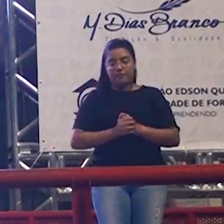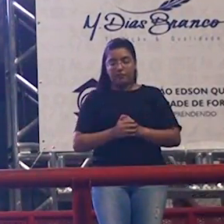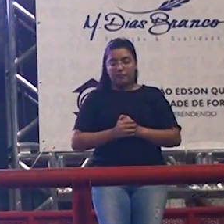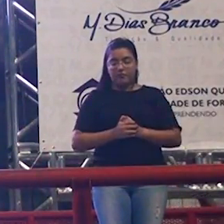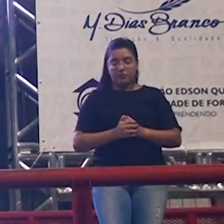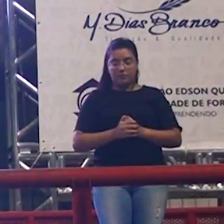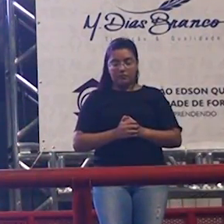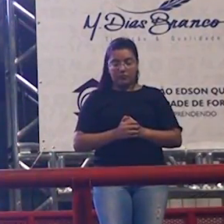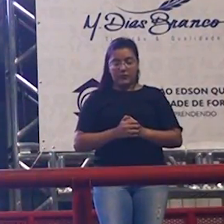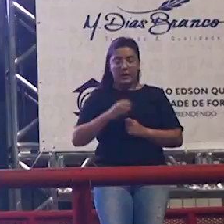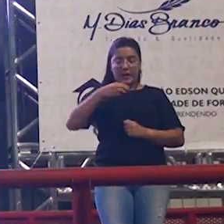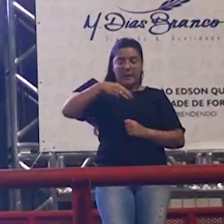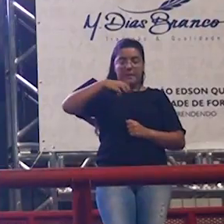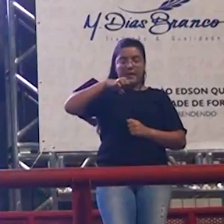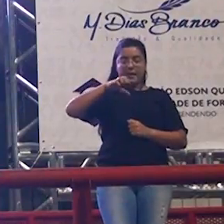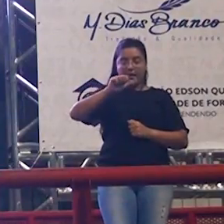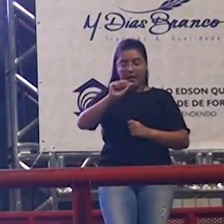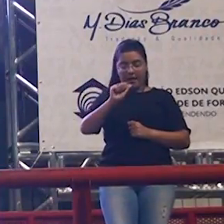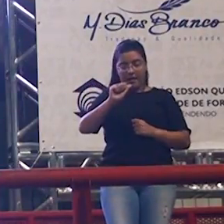massa equatorial atlântica.